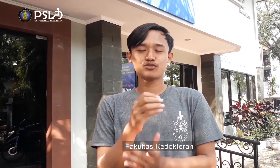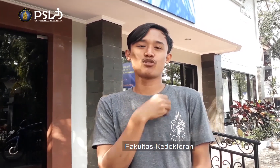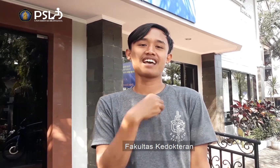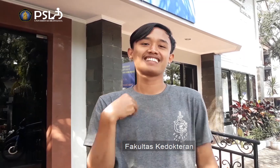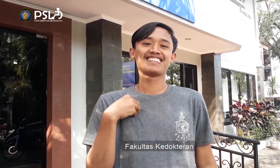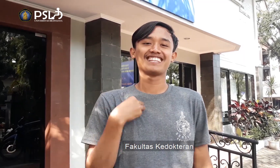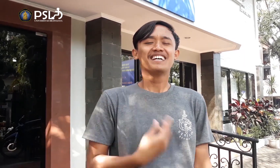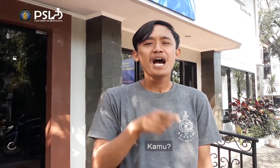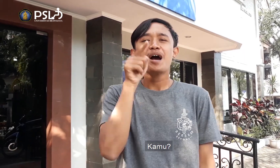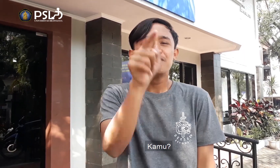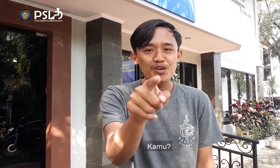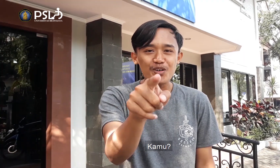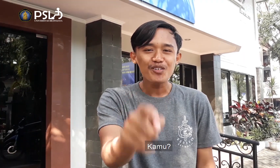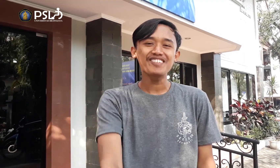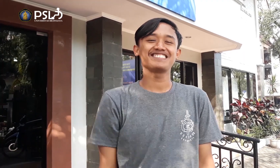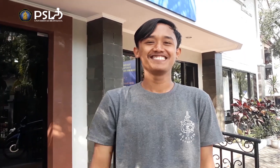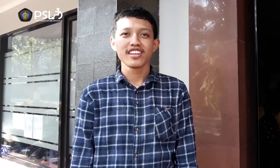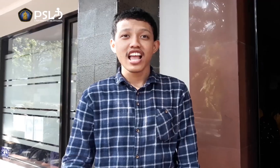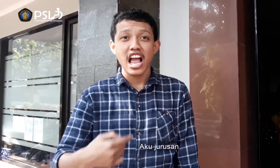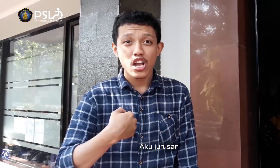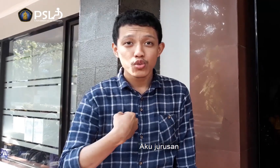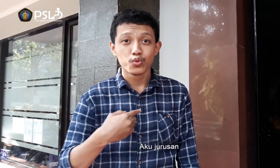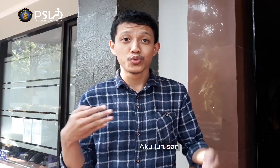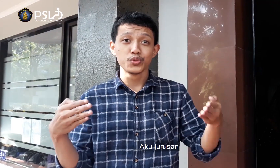Fakultas kedokteran. Kamu? Aku jurusan